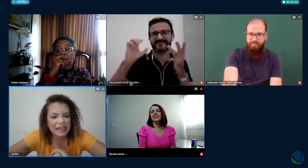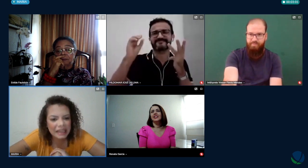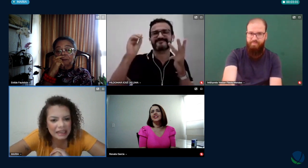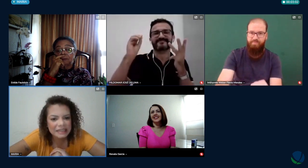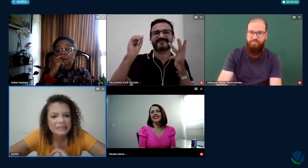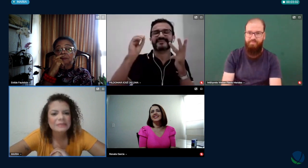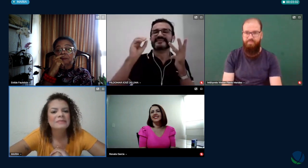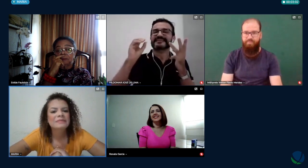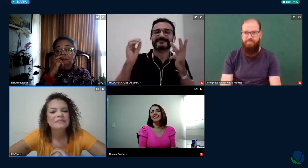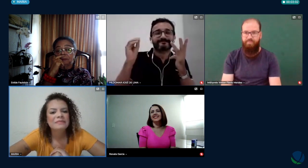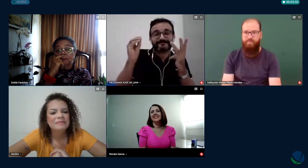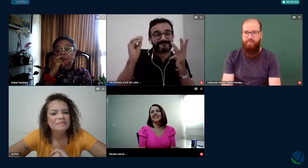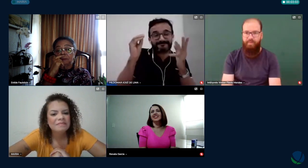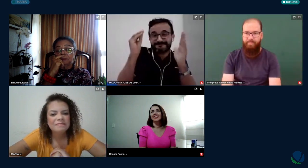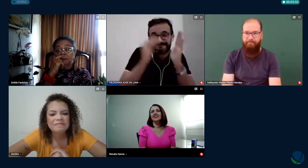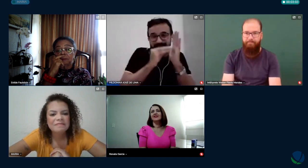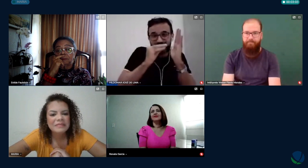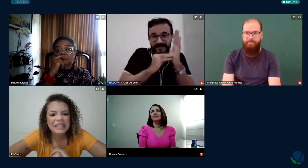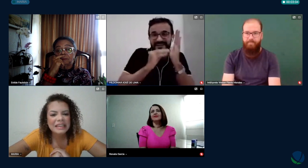Daniela.